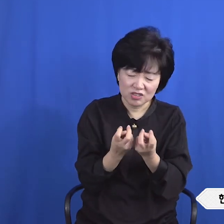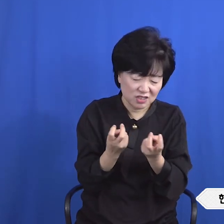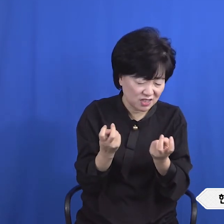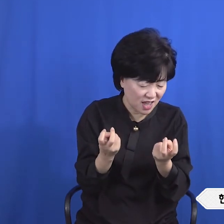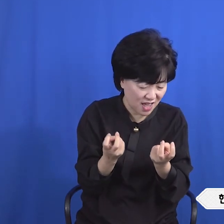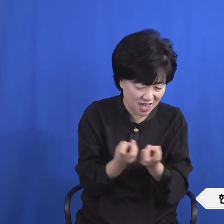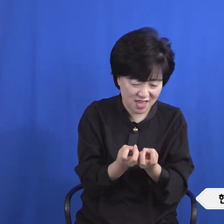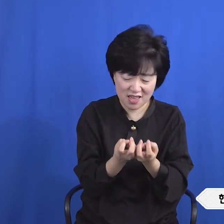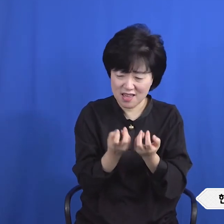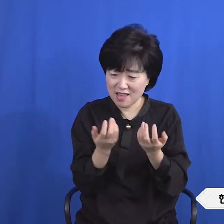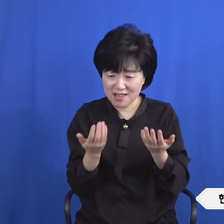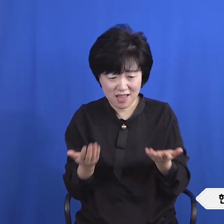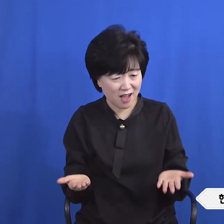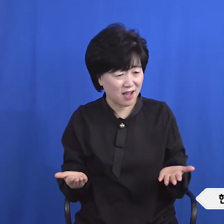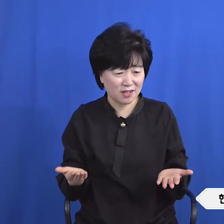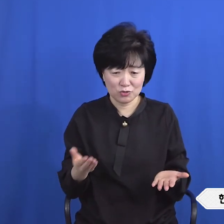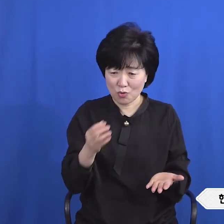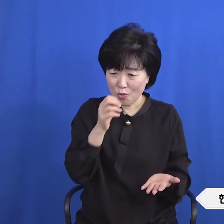어찌해야